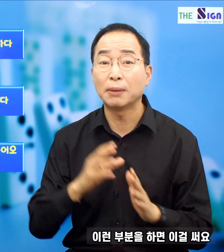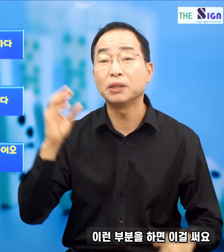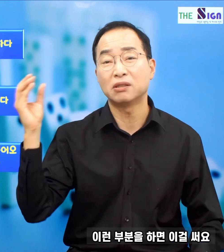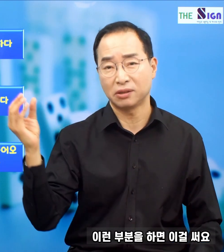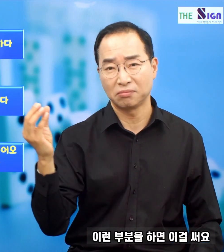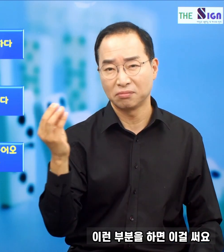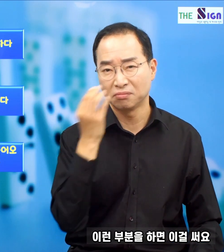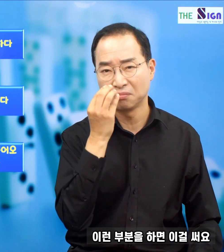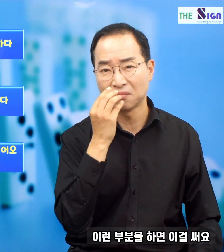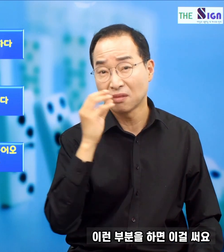이걸